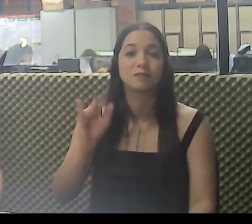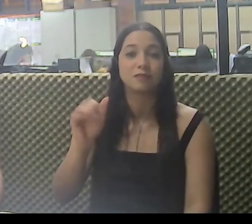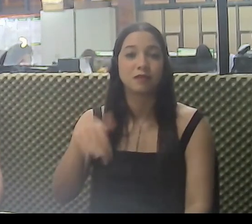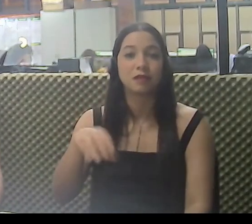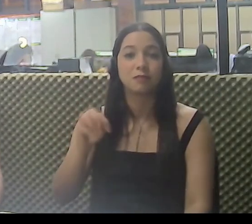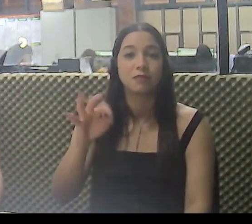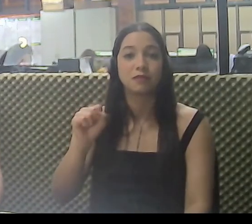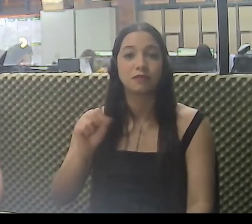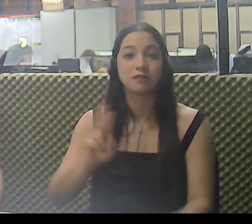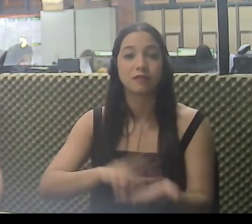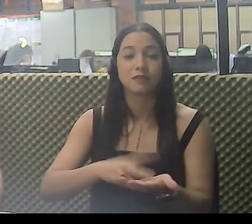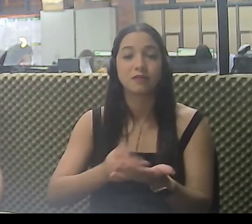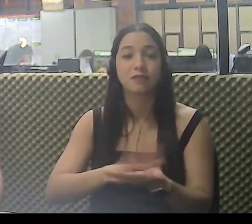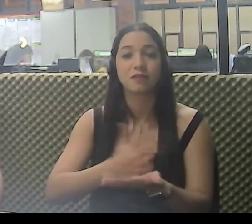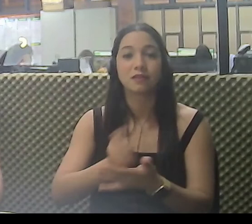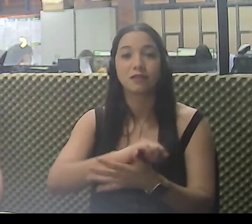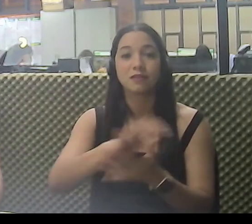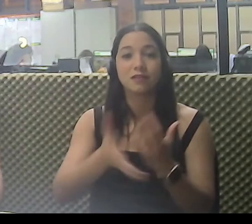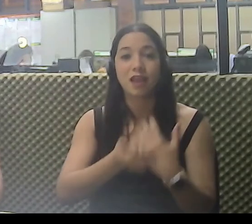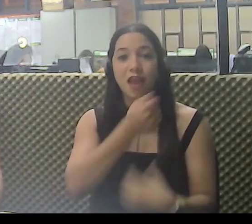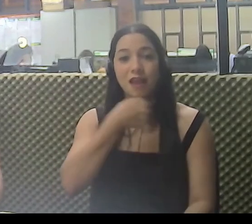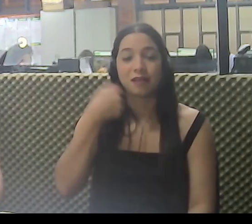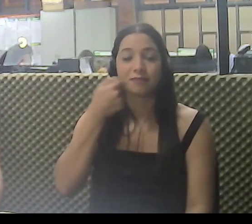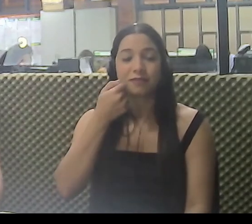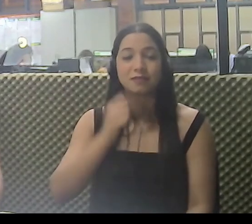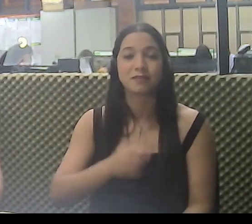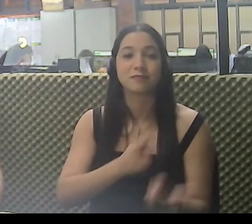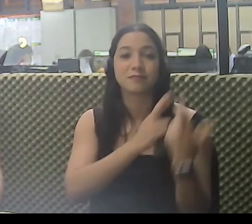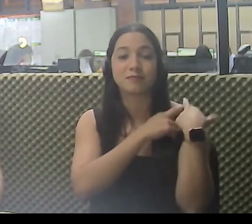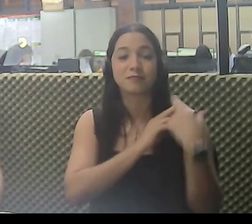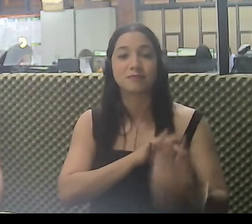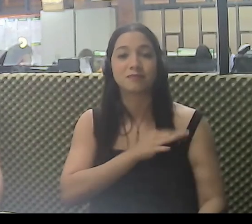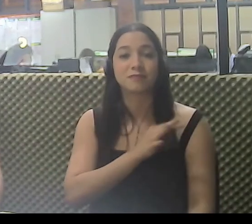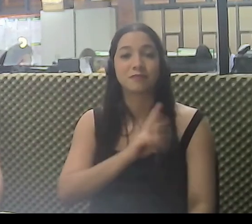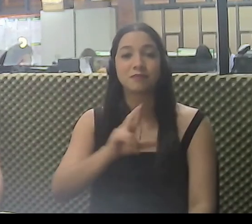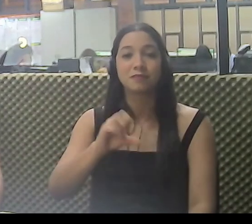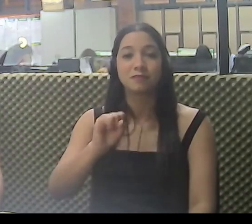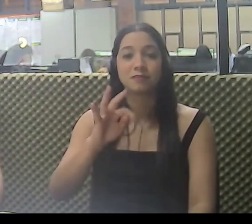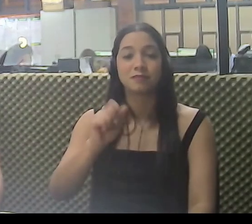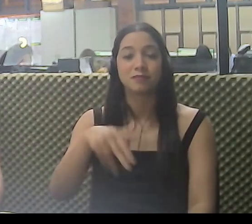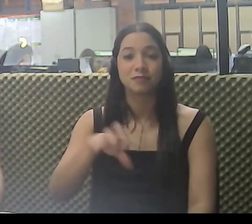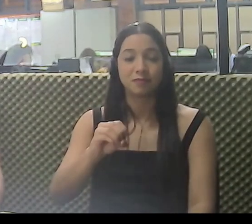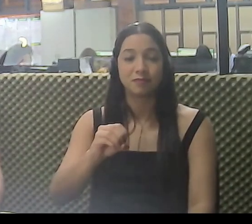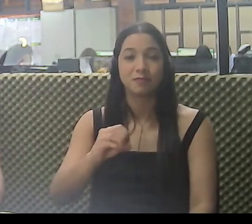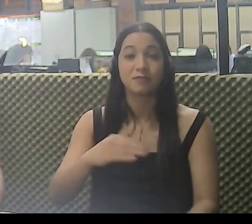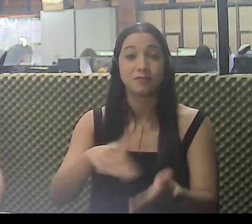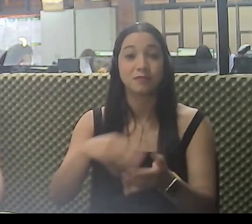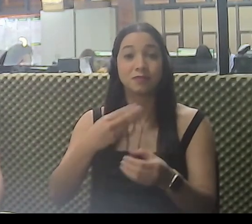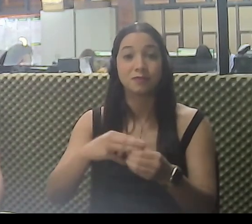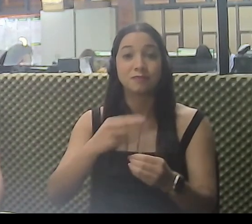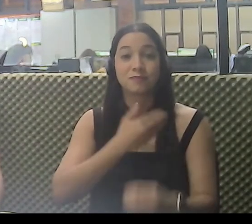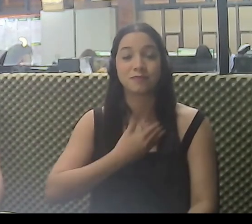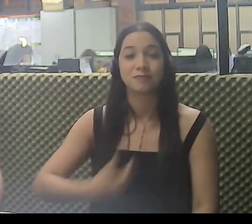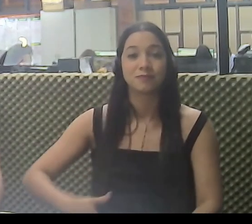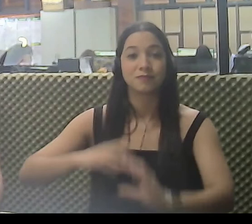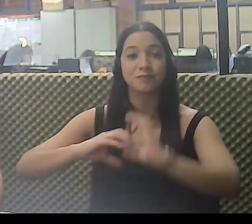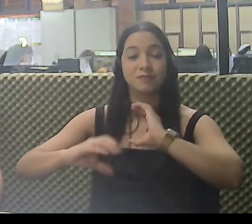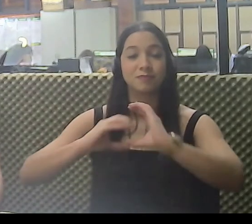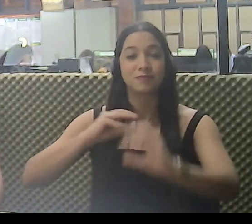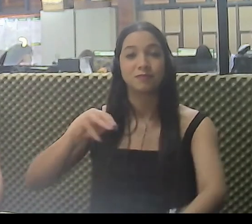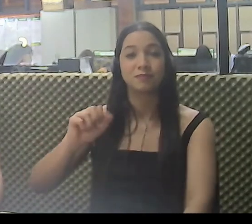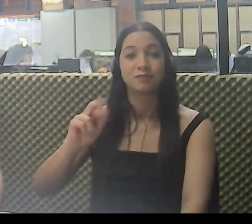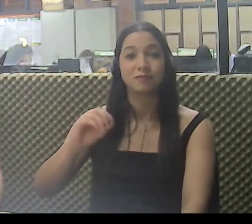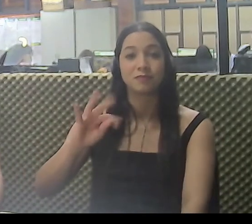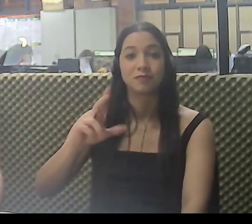Montes. Tradução em Libras, Amanda Valentim. Responsável técnico, Cristiano Silva. Secretário Municipal de Governo e